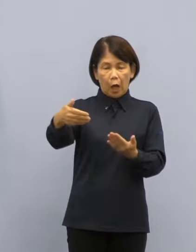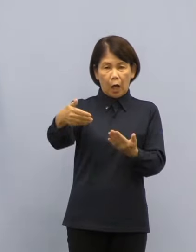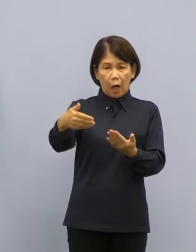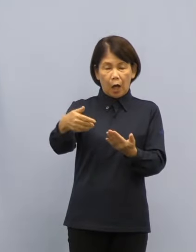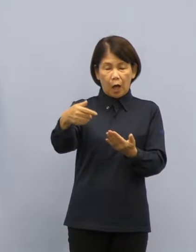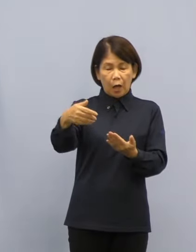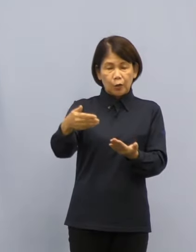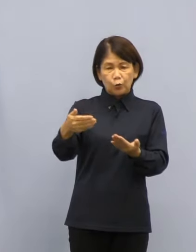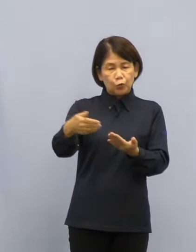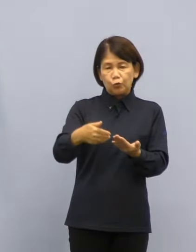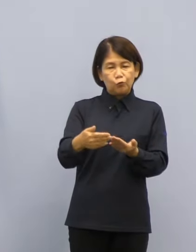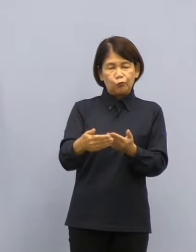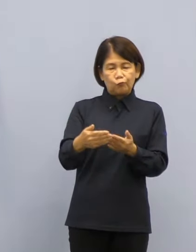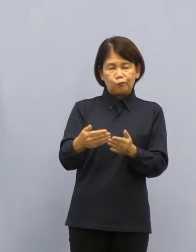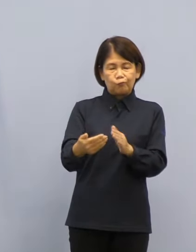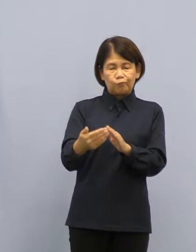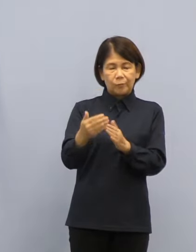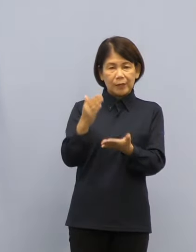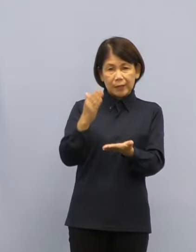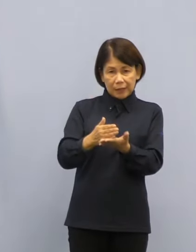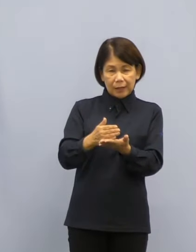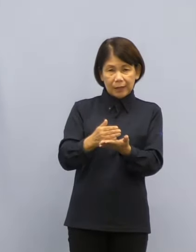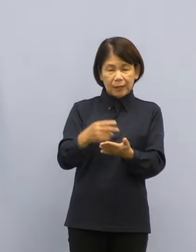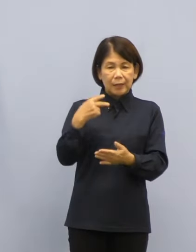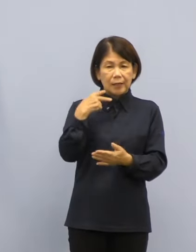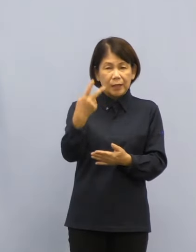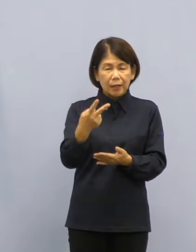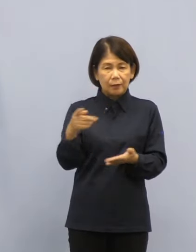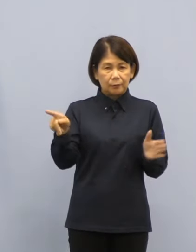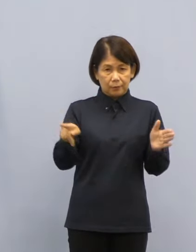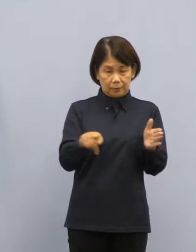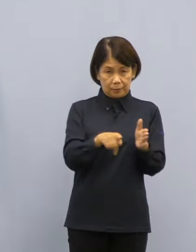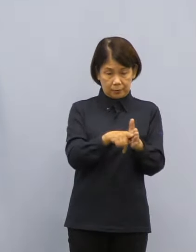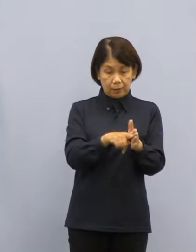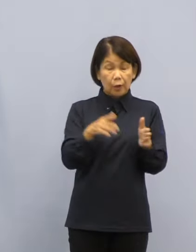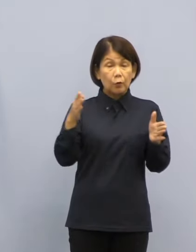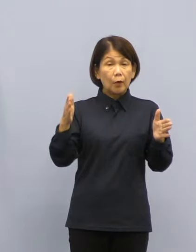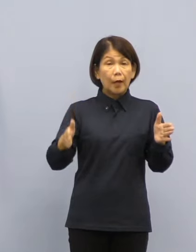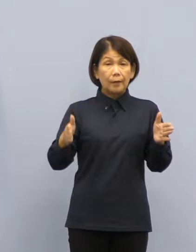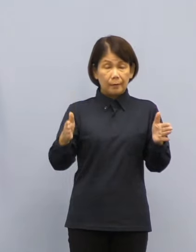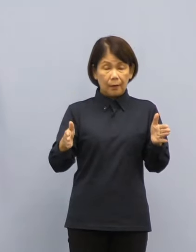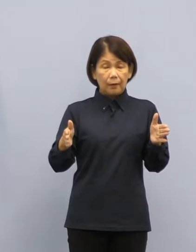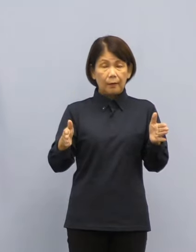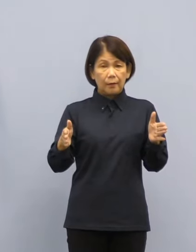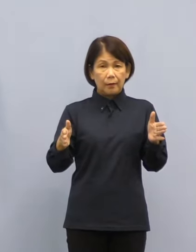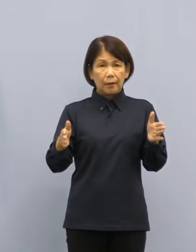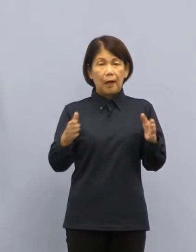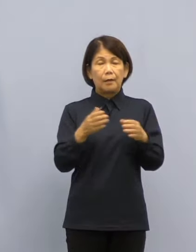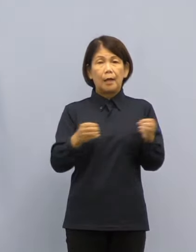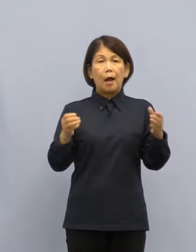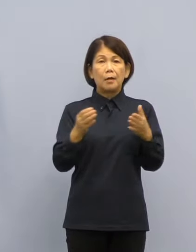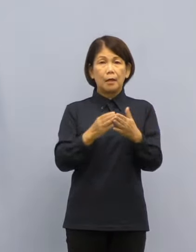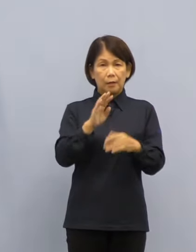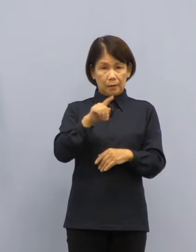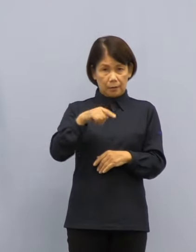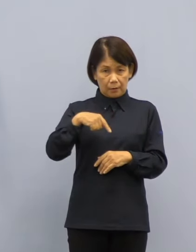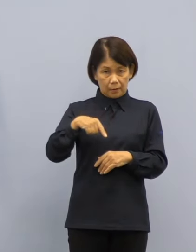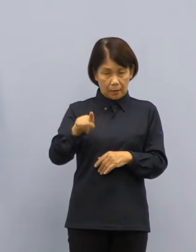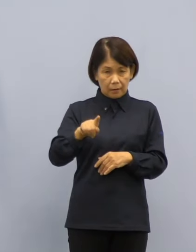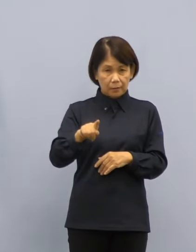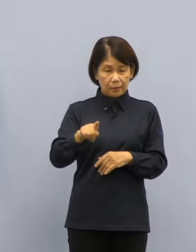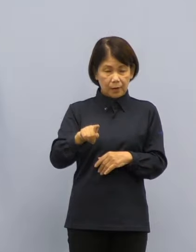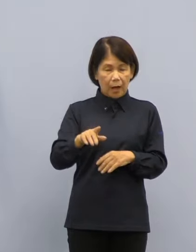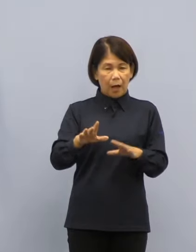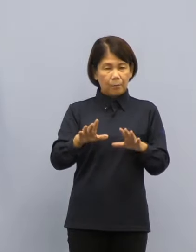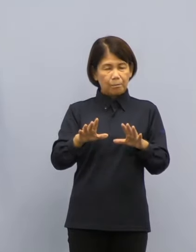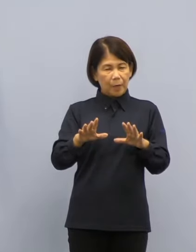ど今日で2ヶ月経つかと思います。で、これまでの2ヶ月の間でですね、長崎県が受けた、まあ、